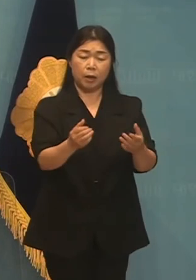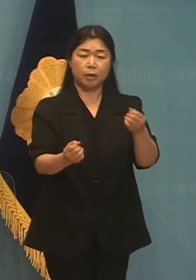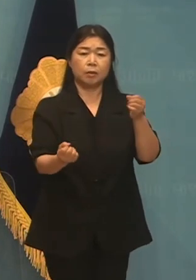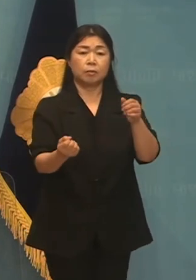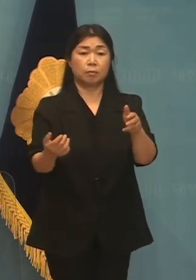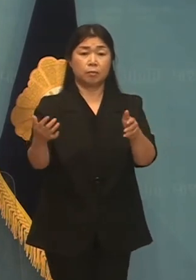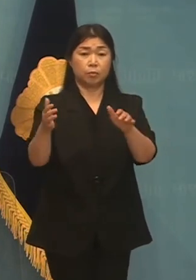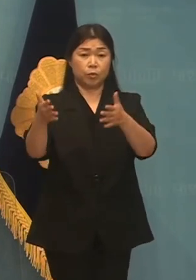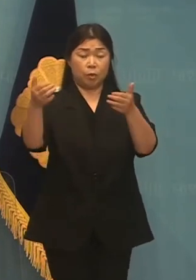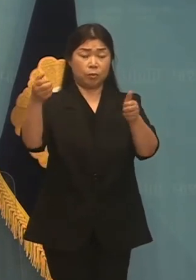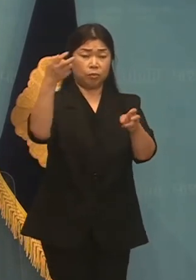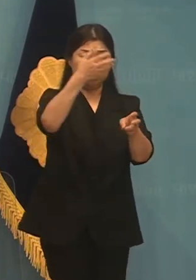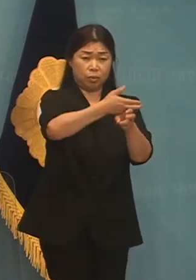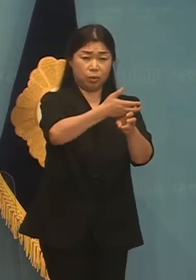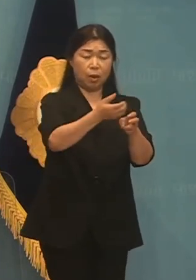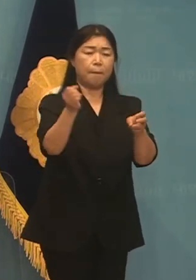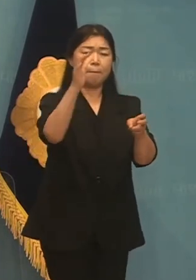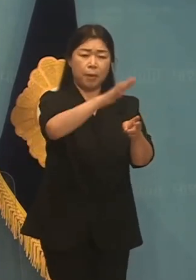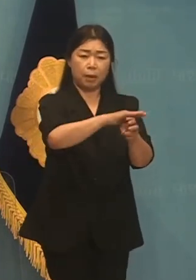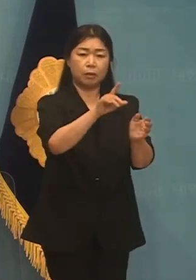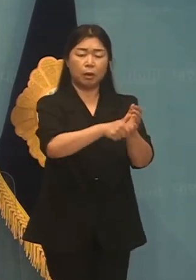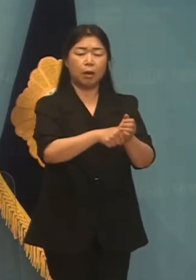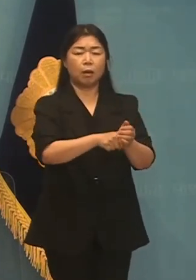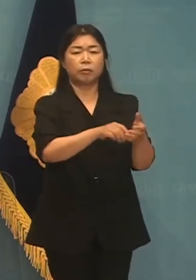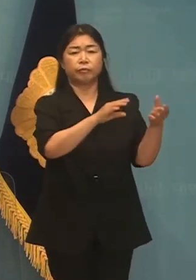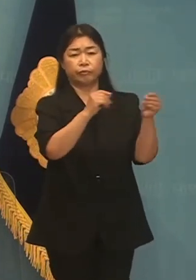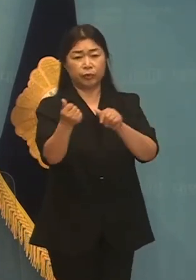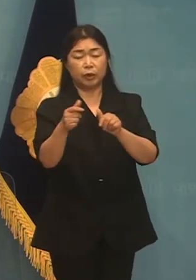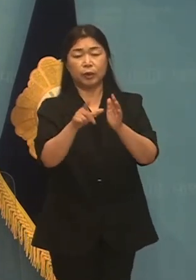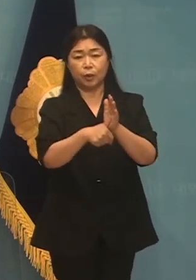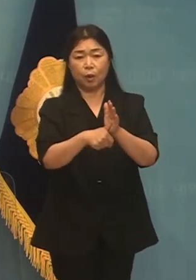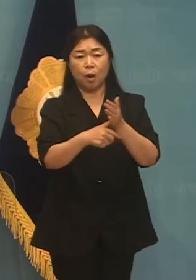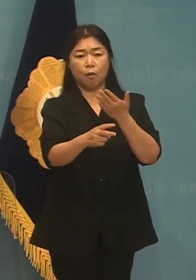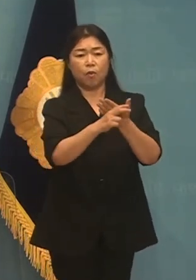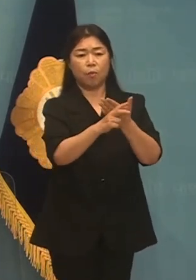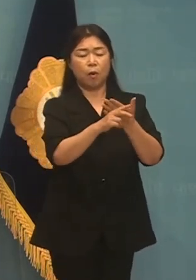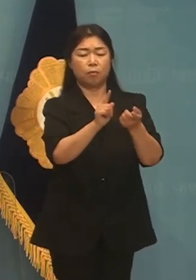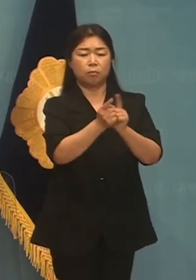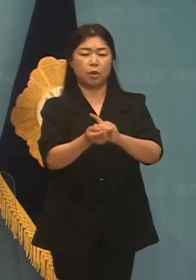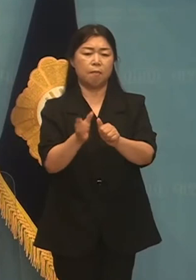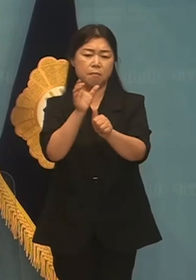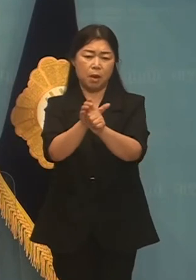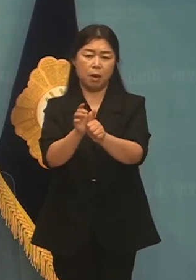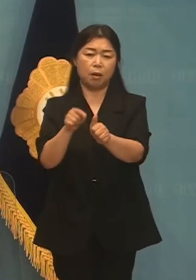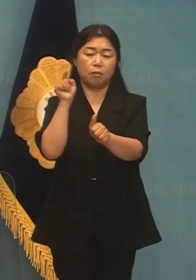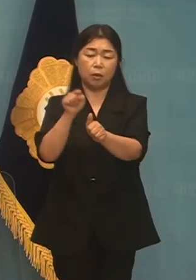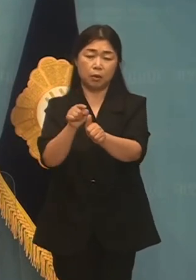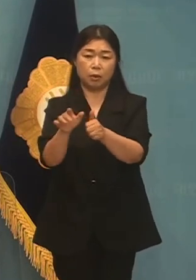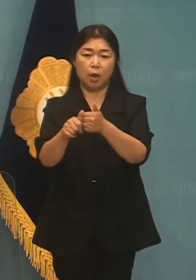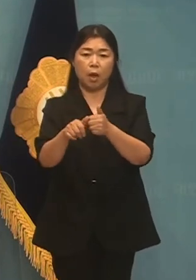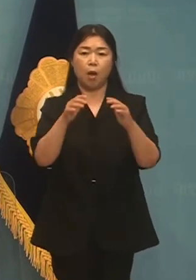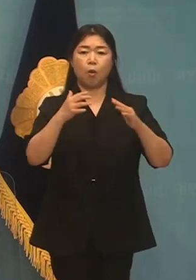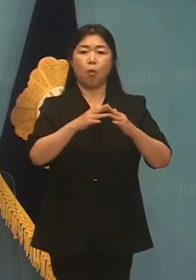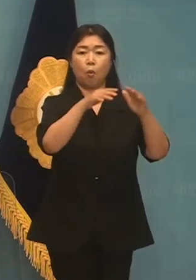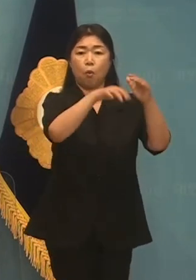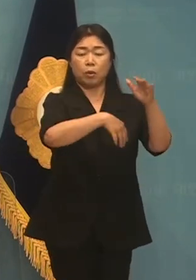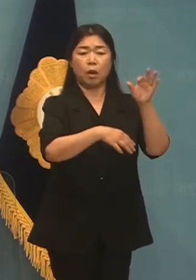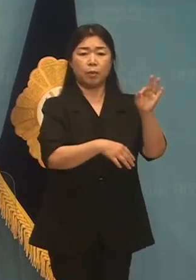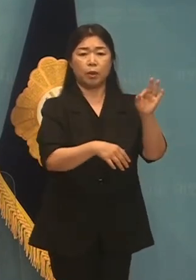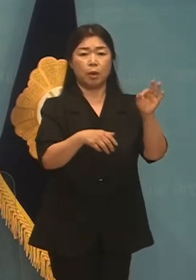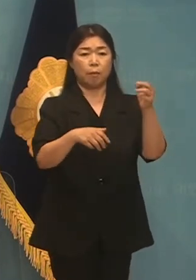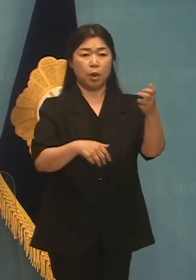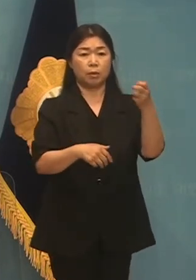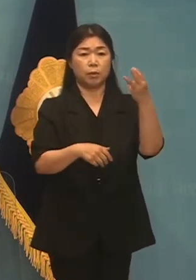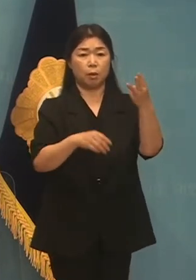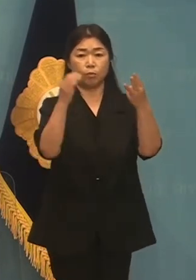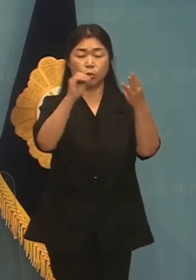결과 불법 하도급 과정에서 공사비의 84%가 삭감됐다는 사실이